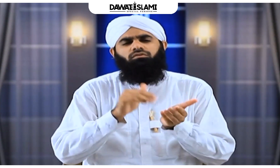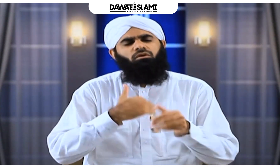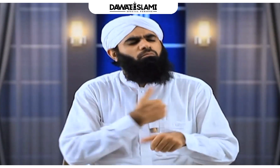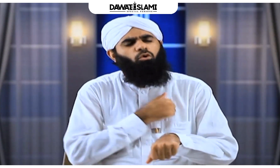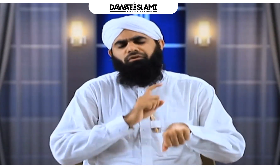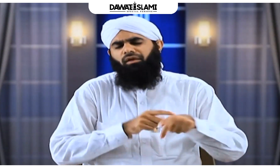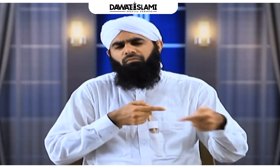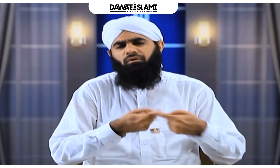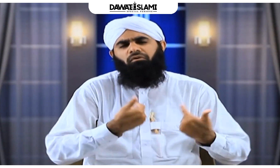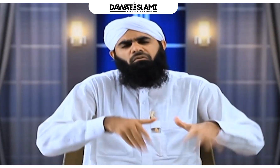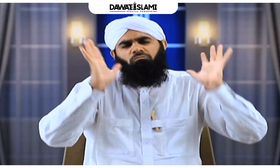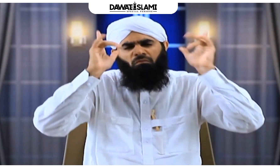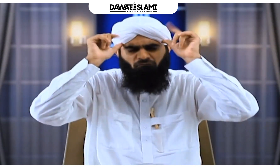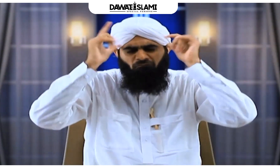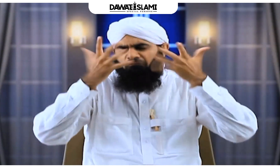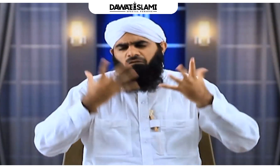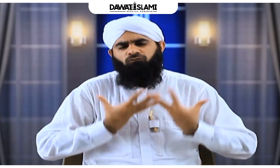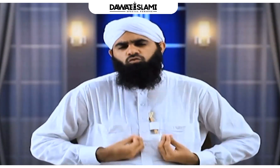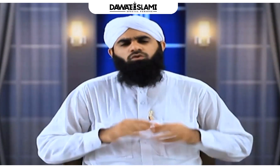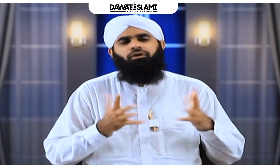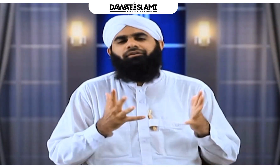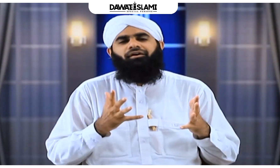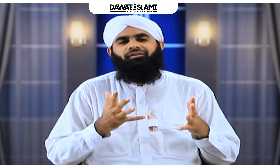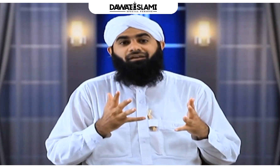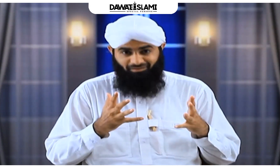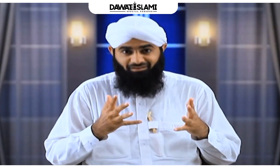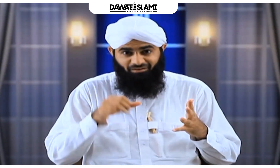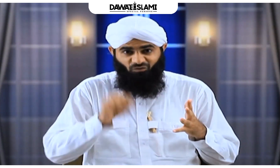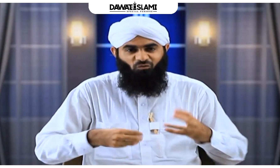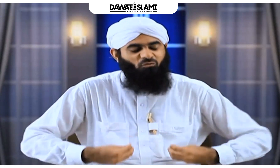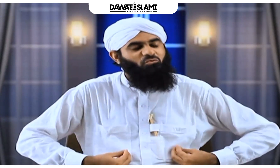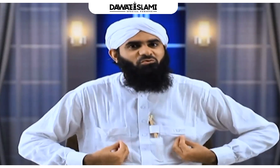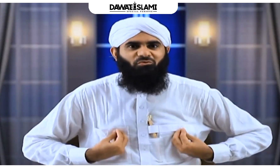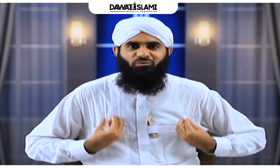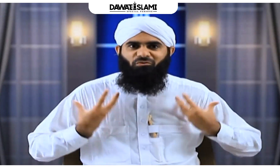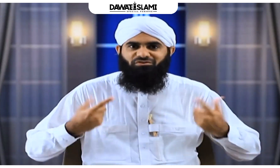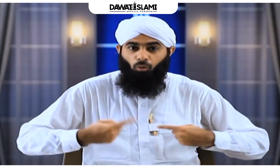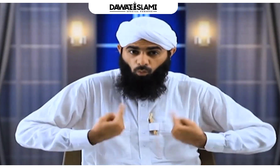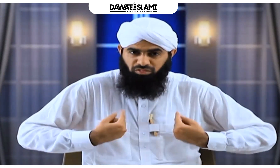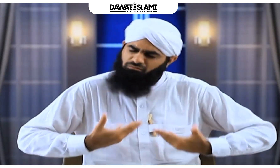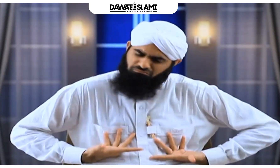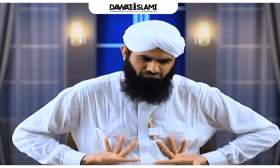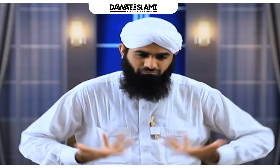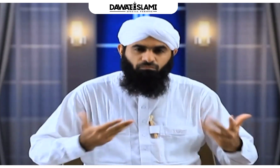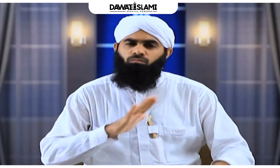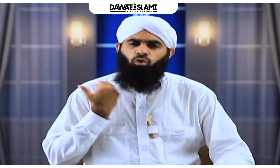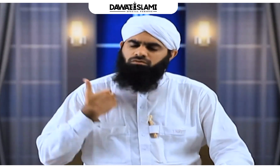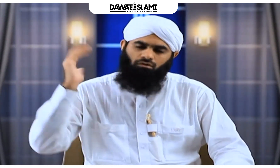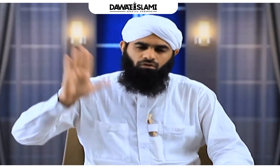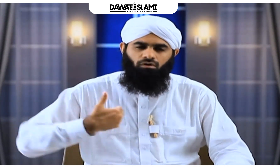وقت انہیں کوئی افسوس نہیں ہوتا، بلکہ وہ تو بخوشی خود آگے بڑھ کر موت کو بھی اس لیے